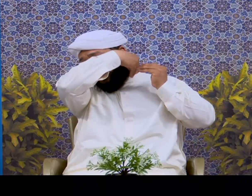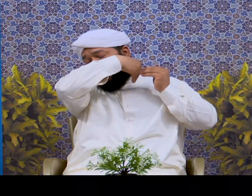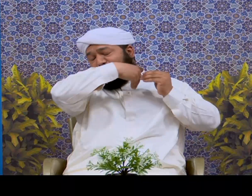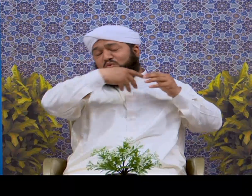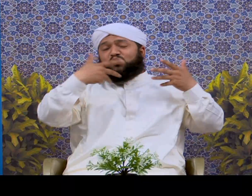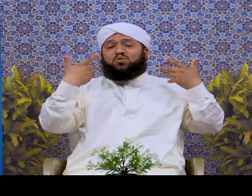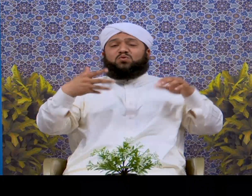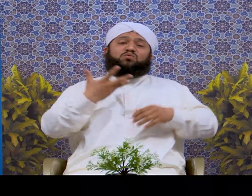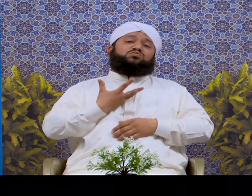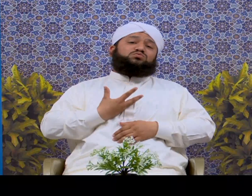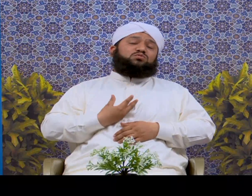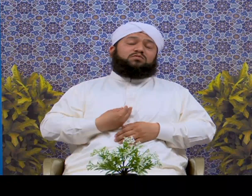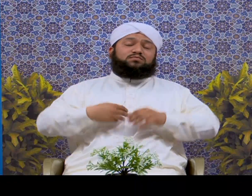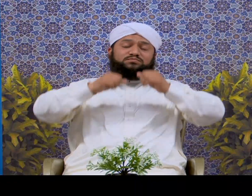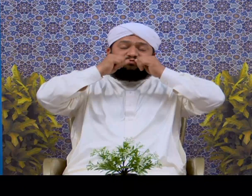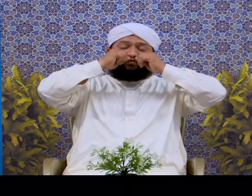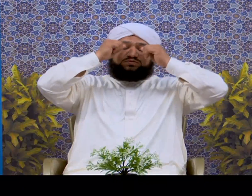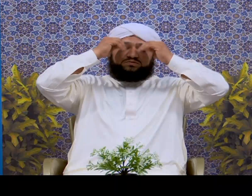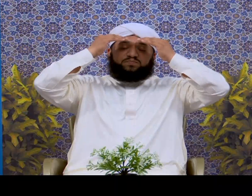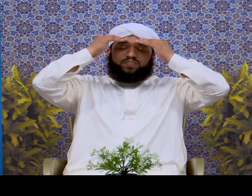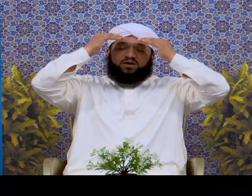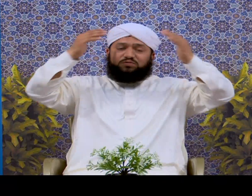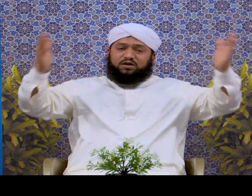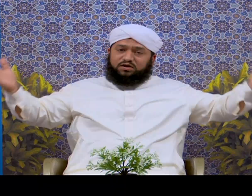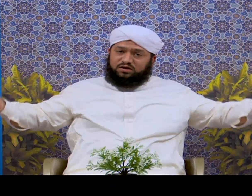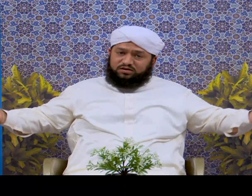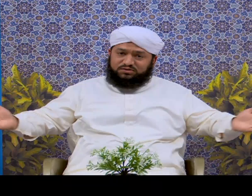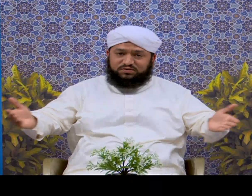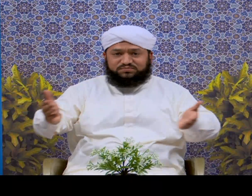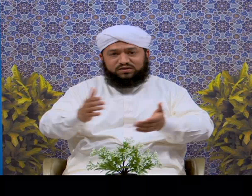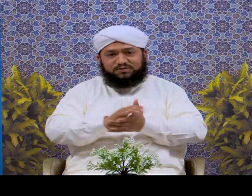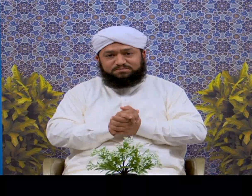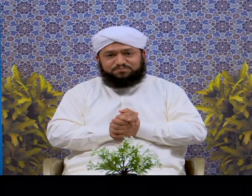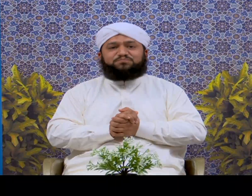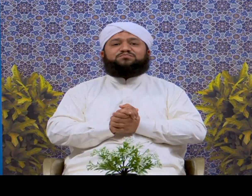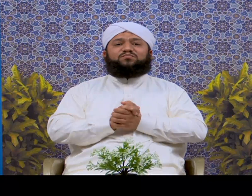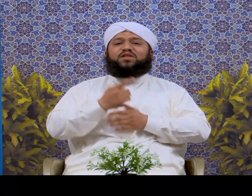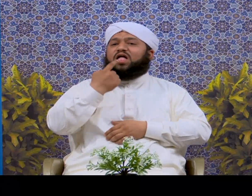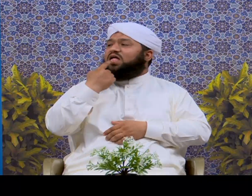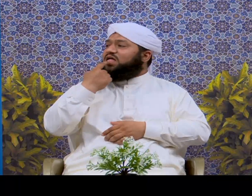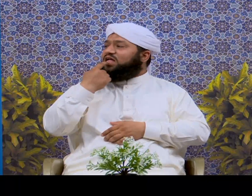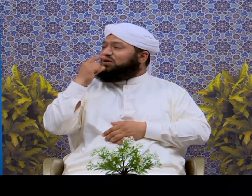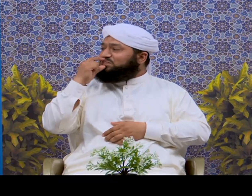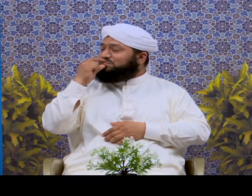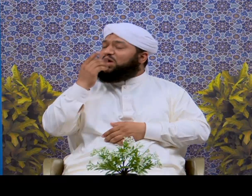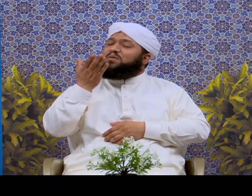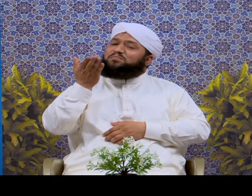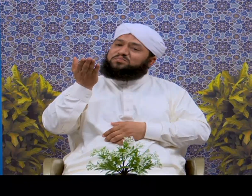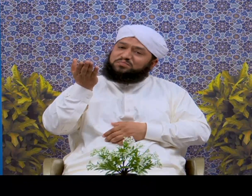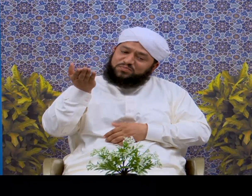علی الحبیب صلی اللہ علی محمد صلی اللہ علیہ وسلم۔ زبان کا روزہ، شیخ طریقت امیر اہل